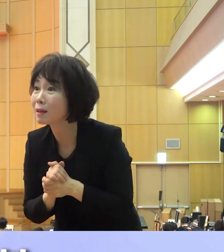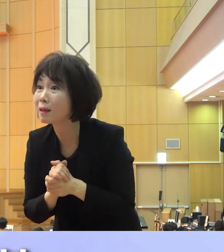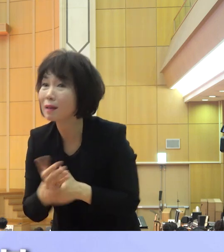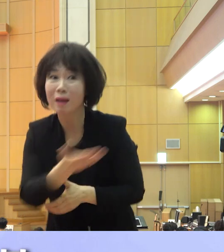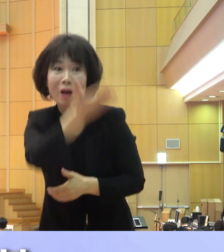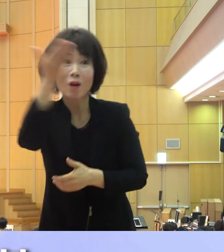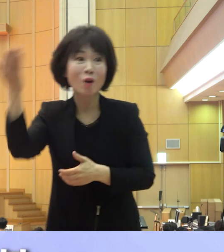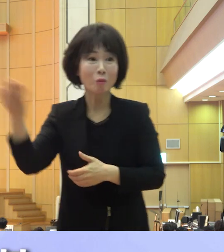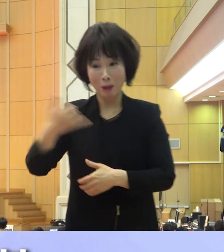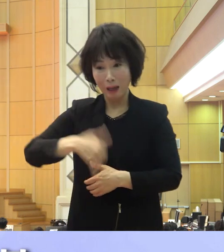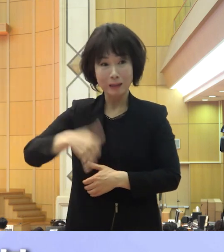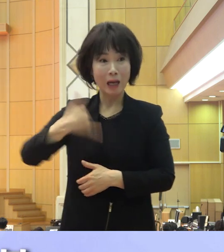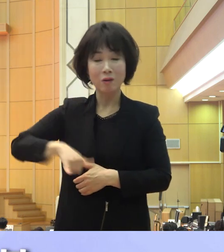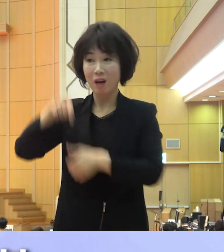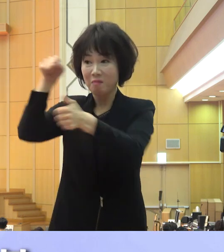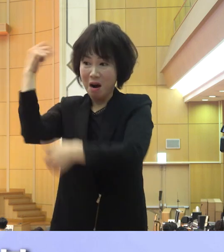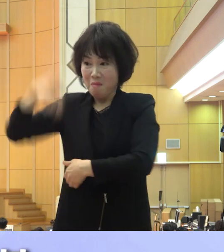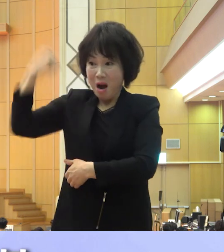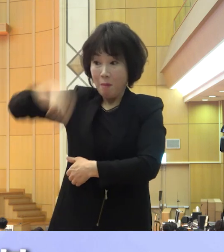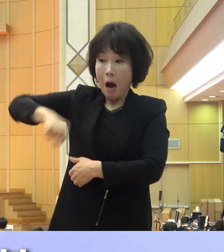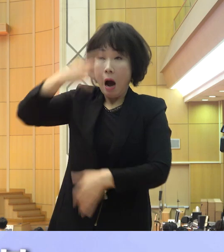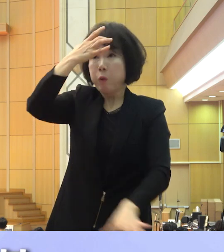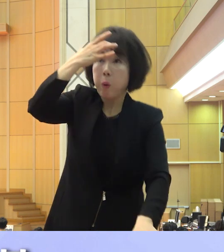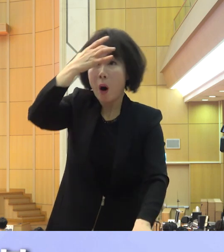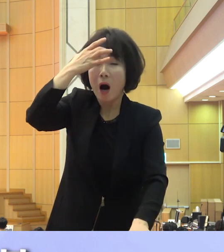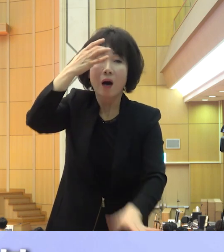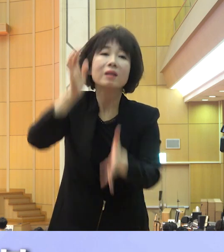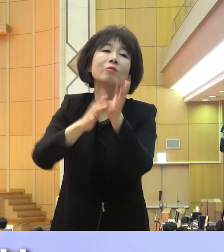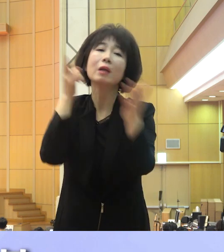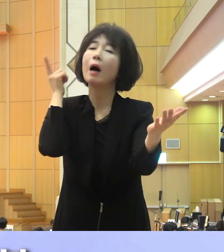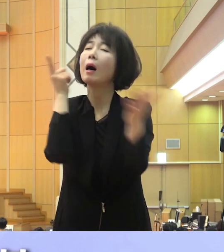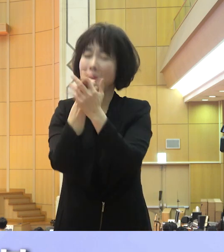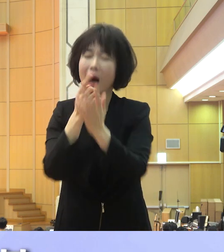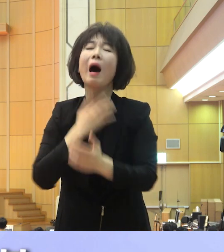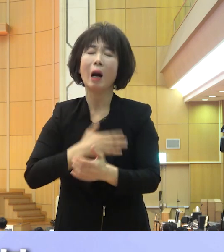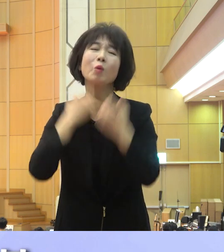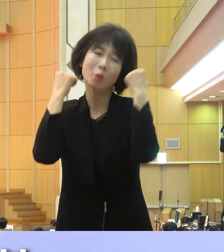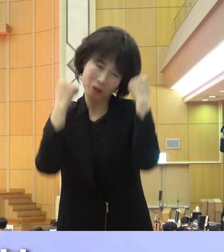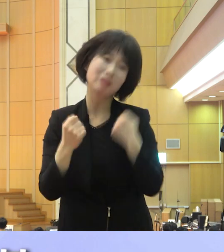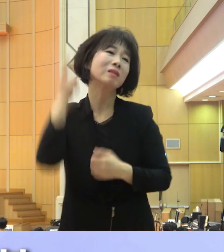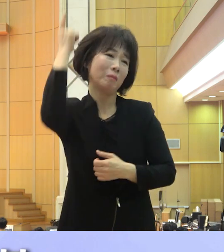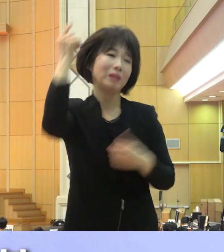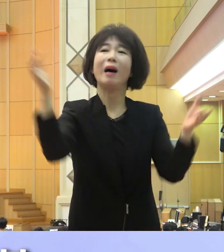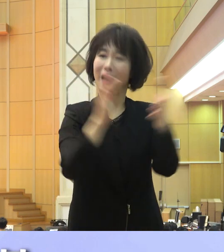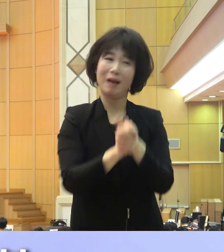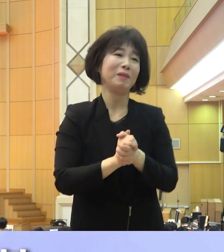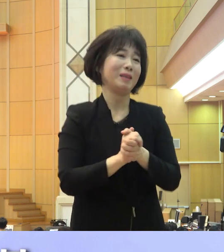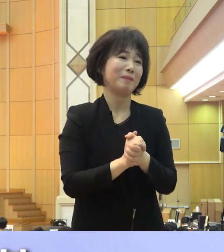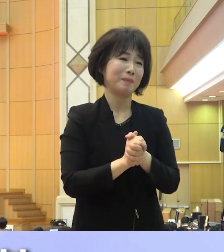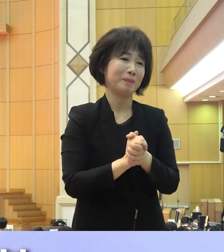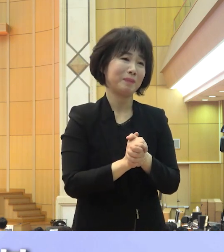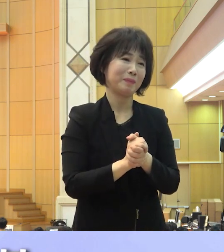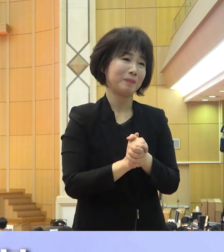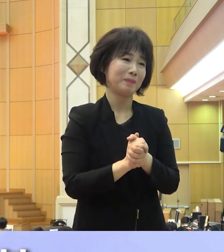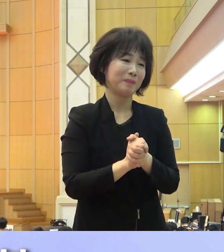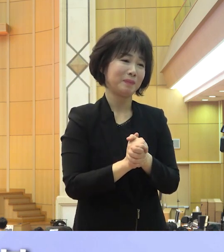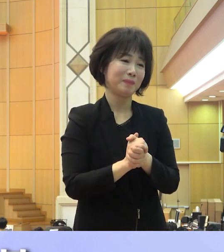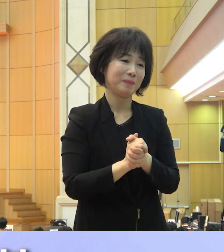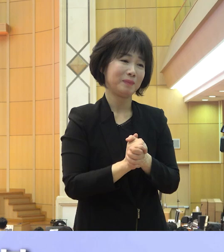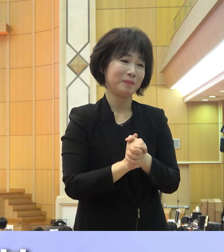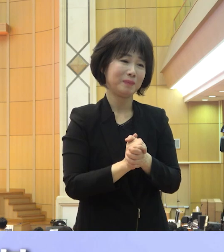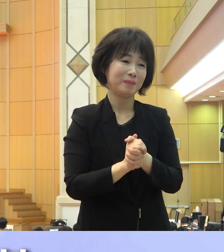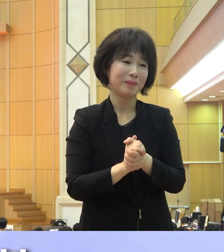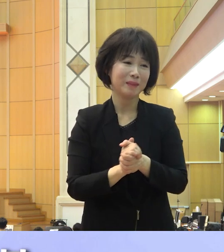속썩인다고 죽일놈 하지 마시고 여호와 살롬 하듯이 살롬 하시기 바랍니다.